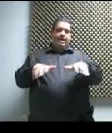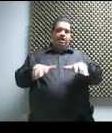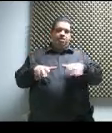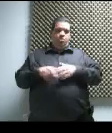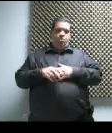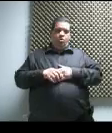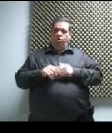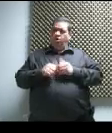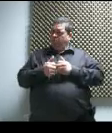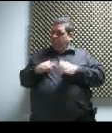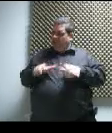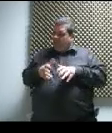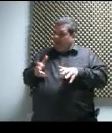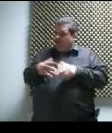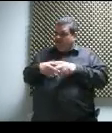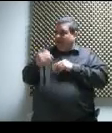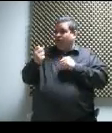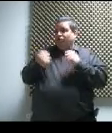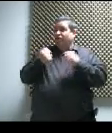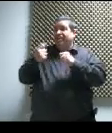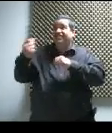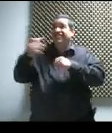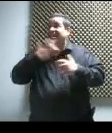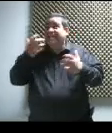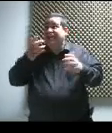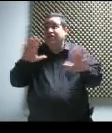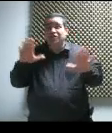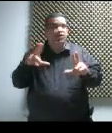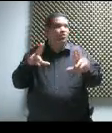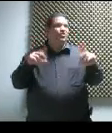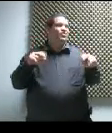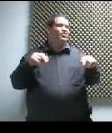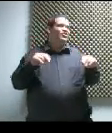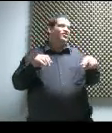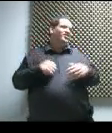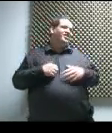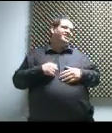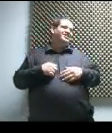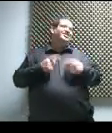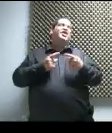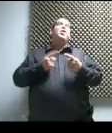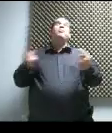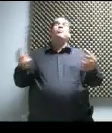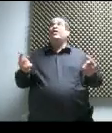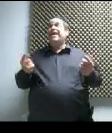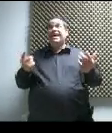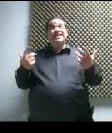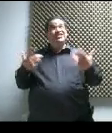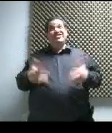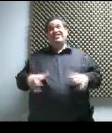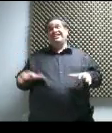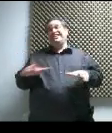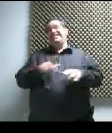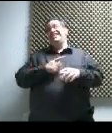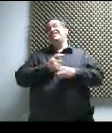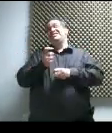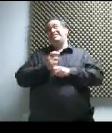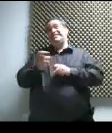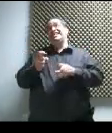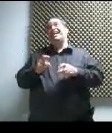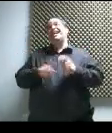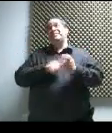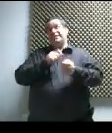¿Cómo se puede hacer eso? Tú sales corriendo y gritando. No, hombre, no. Exactamente. Al contrario. Al contrario. No, es un poquito de broma.